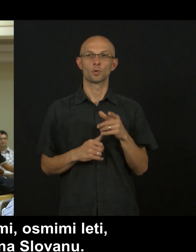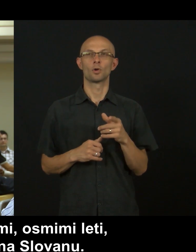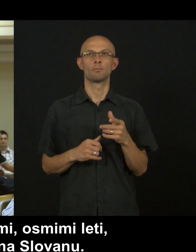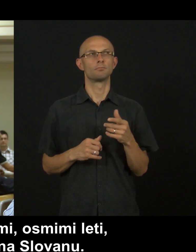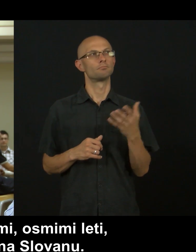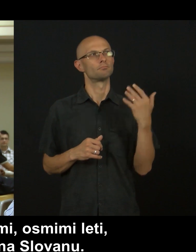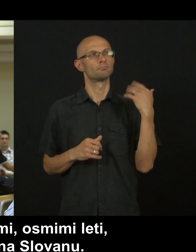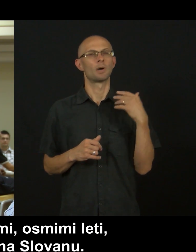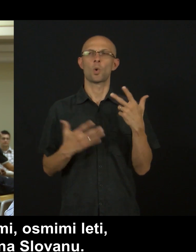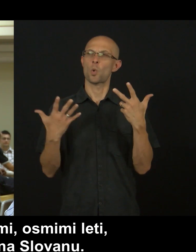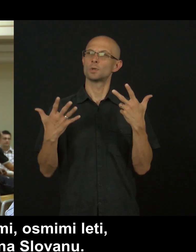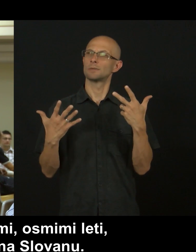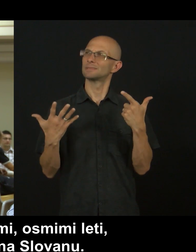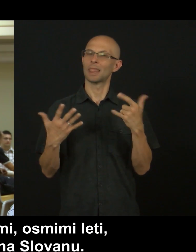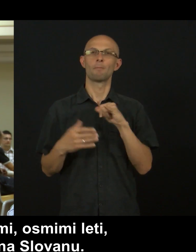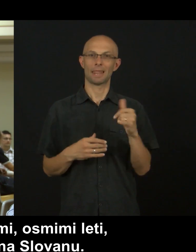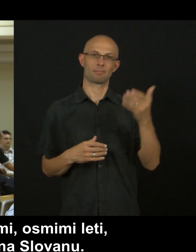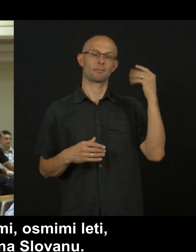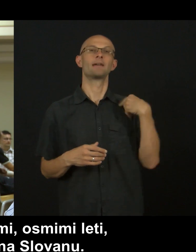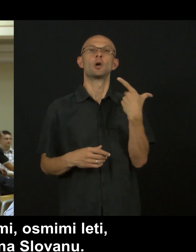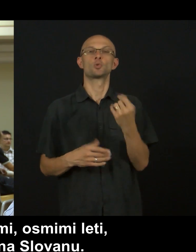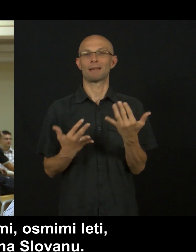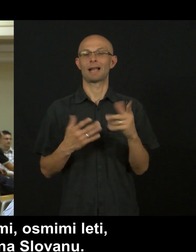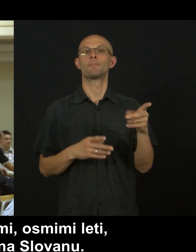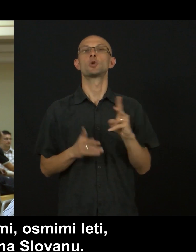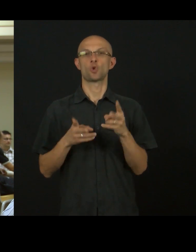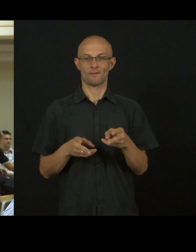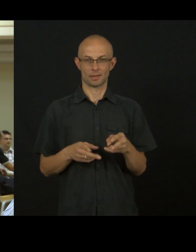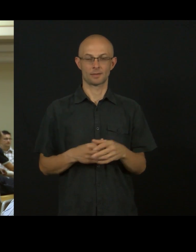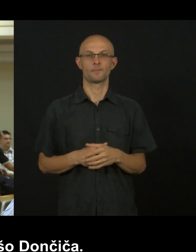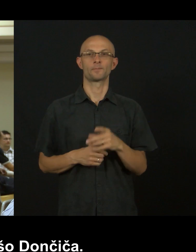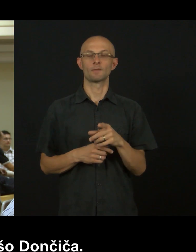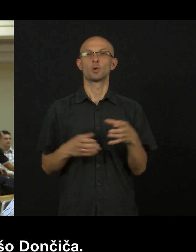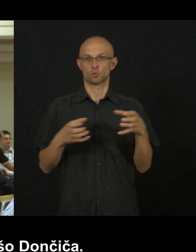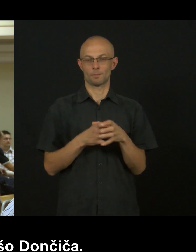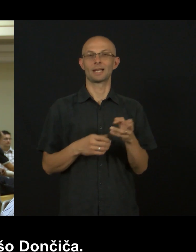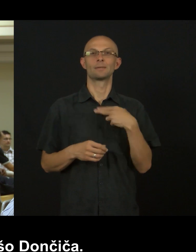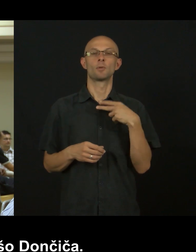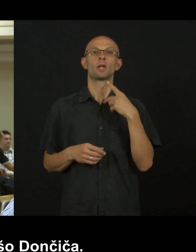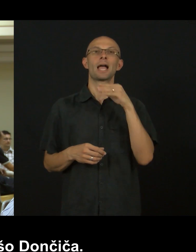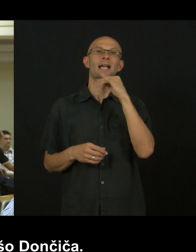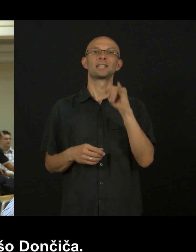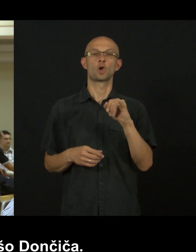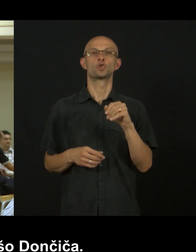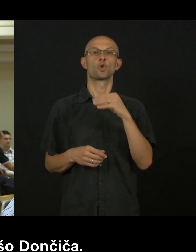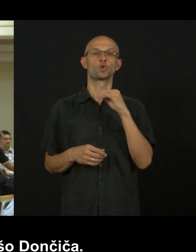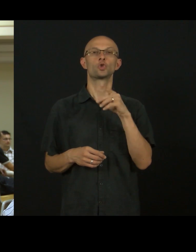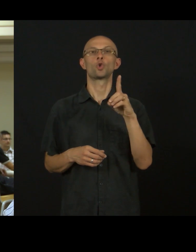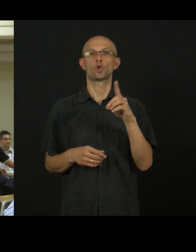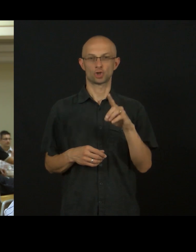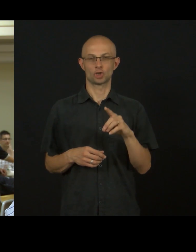To je bilo še izpred 8-7 let, ko sva igrala skupaj na Slovanu. V ekipi smo imeli Sašo Dončiča